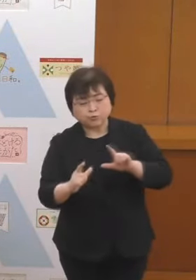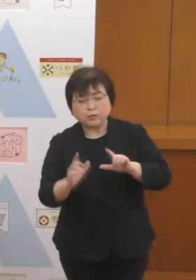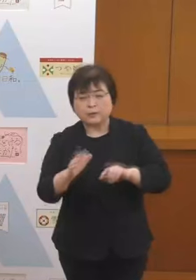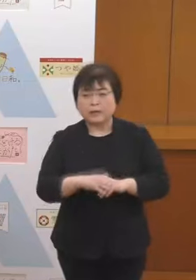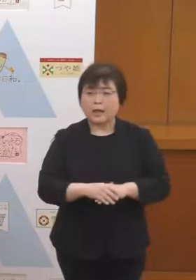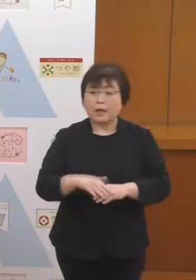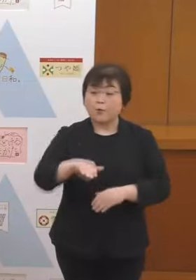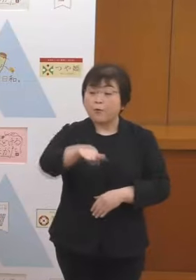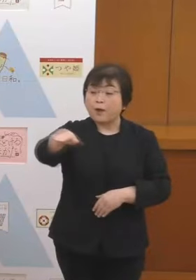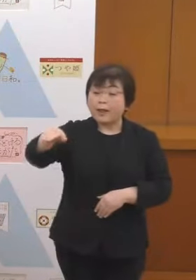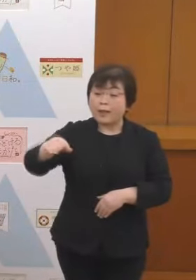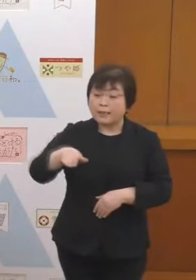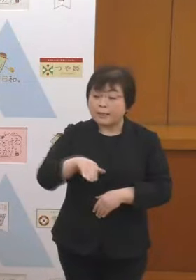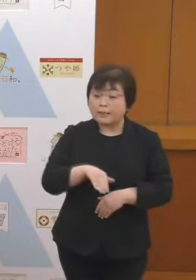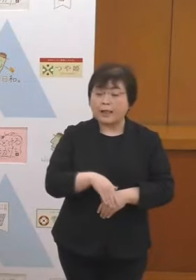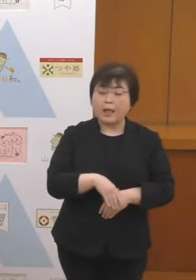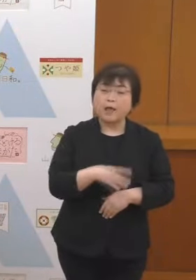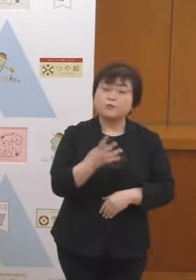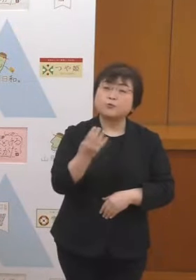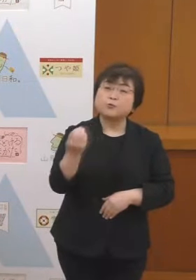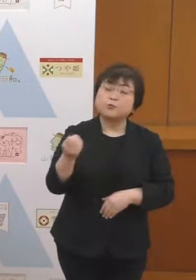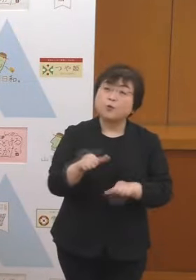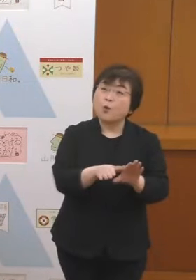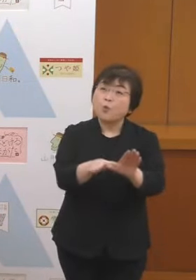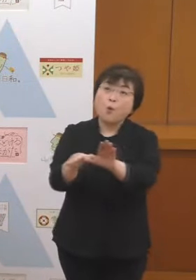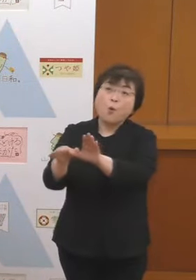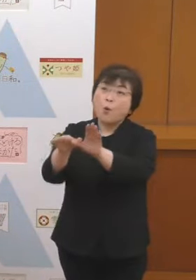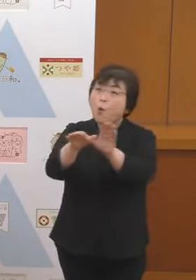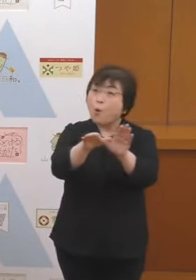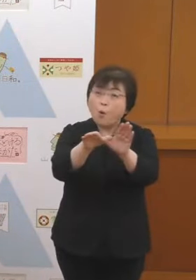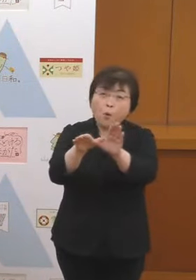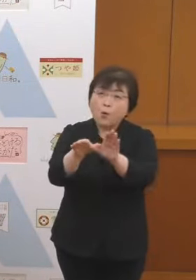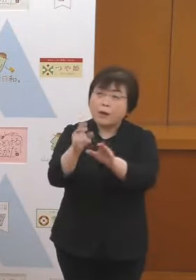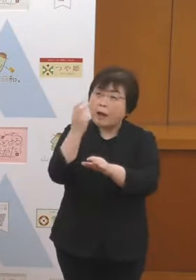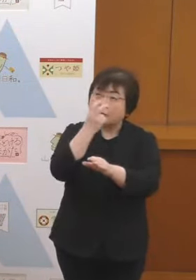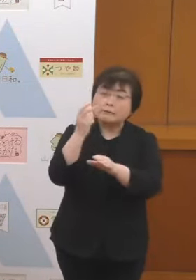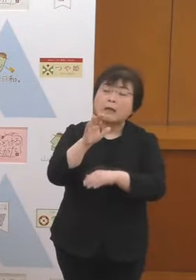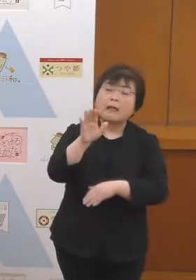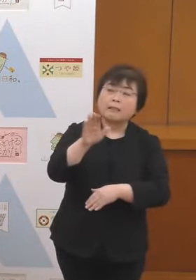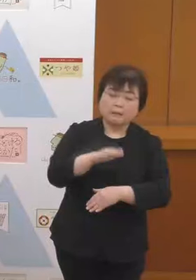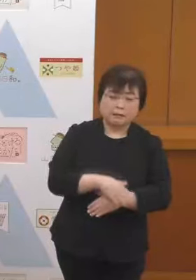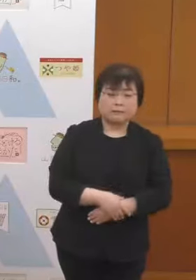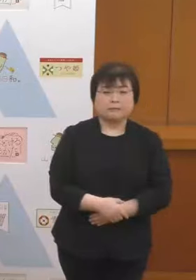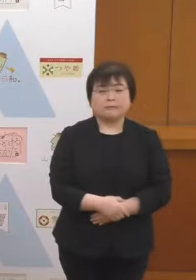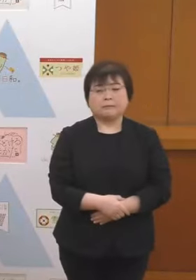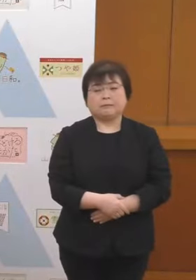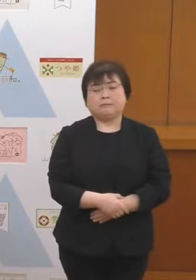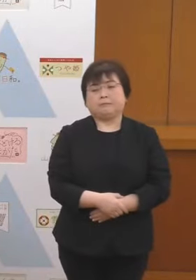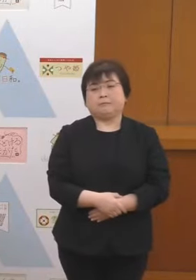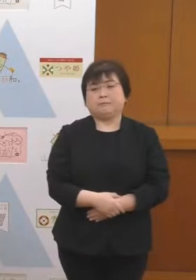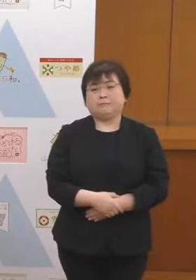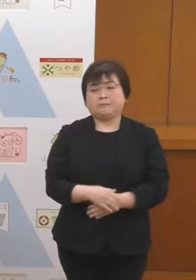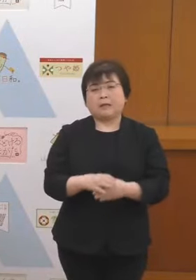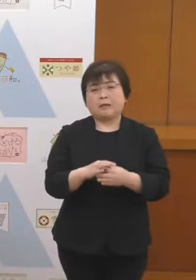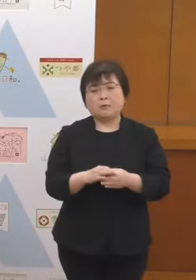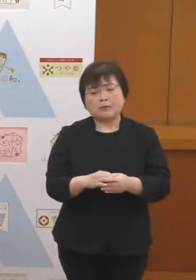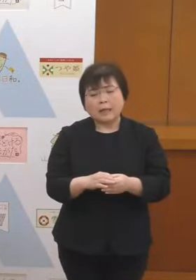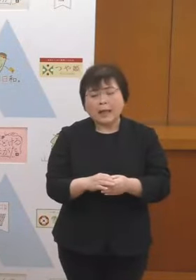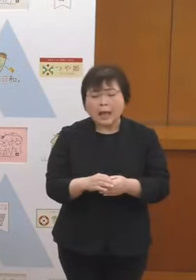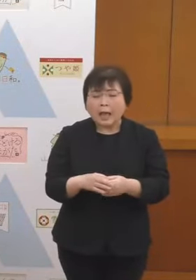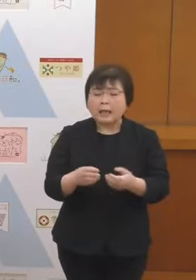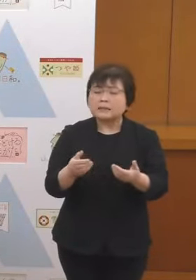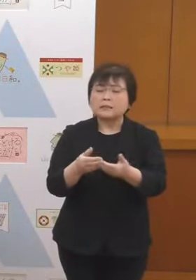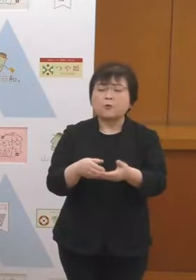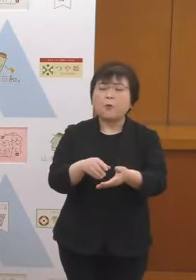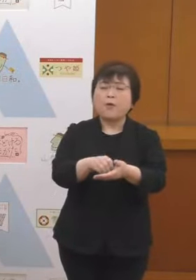周辺においてえ複数の秘書や想が確認されたということから事業を断念